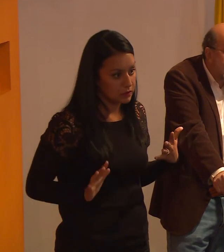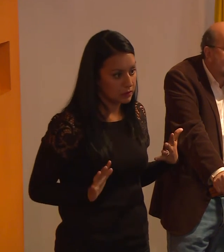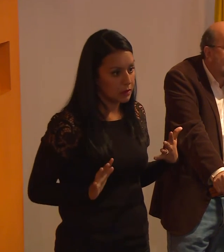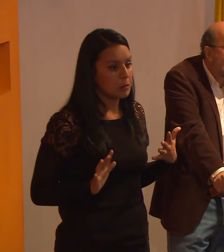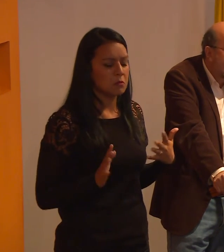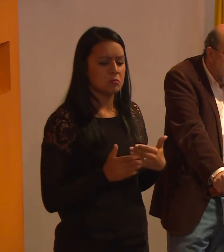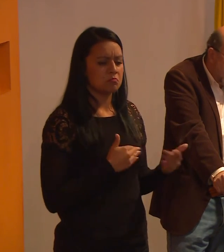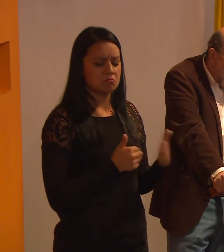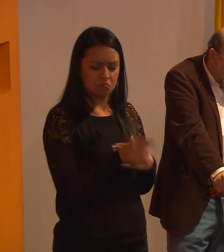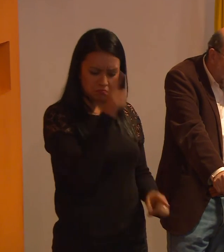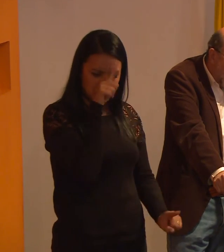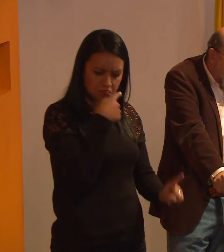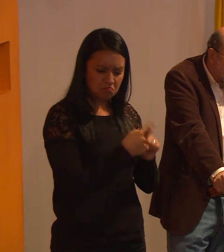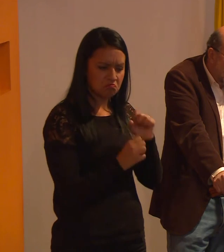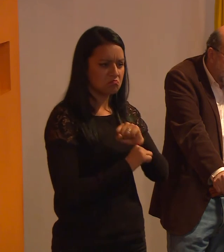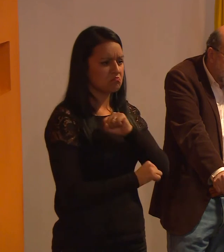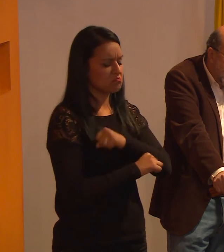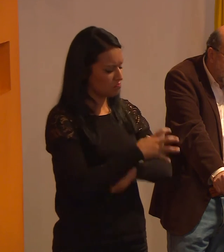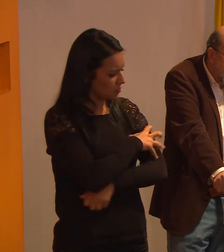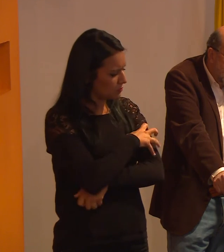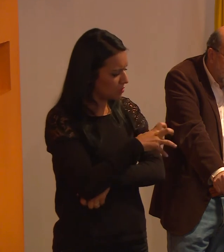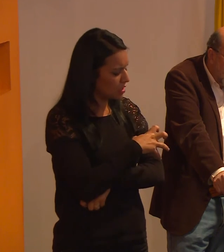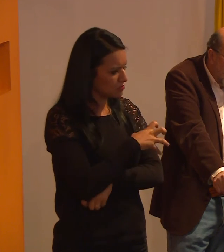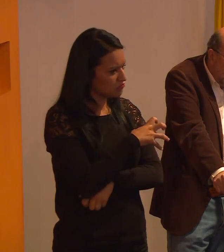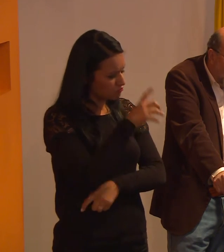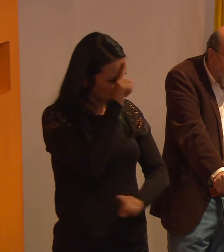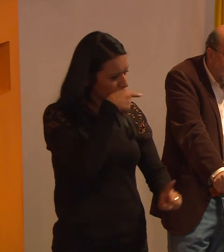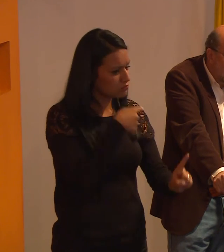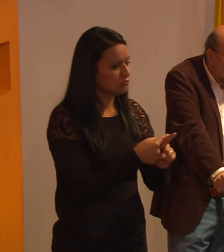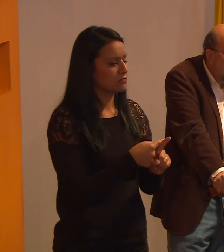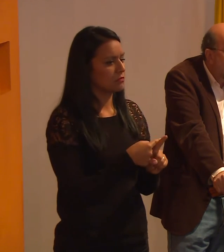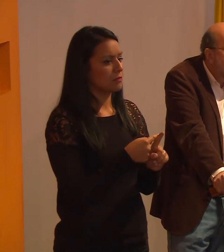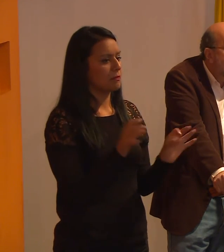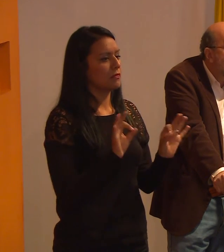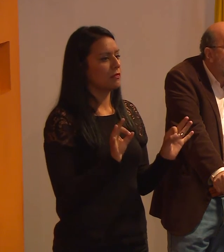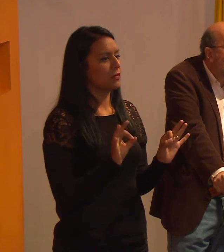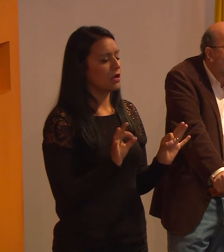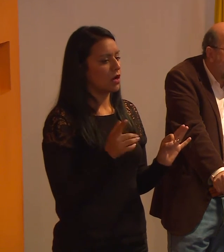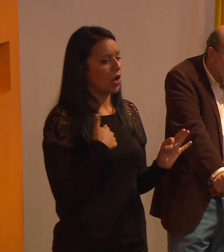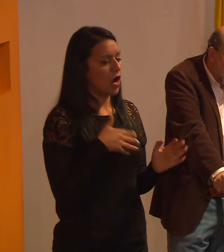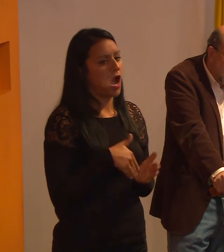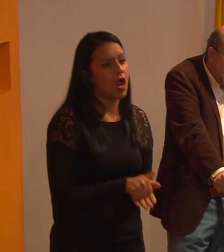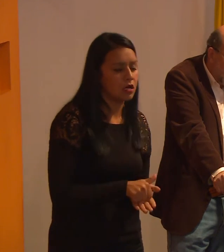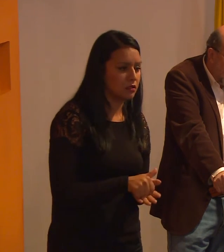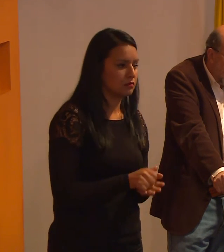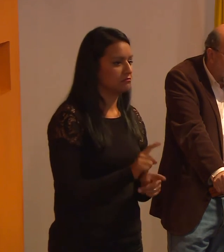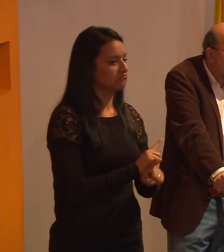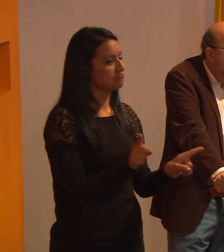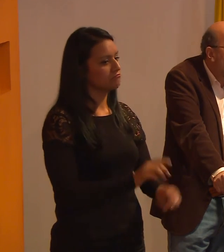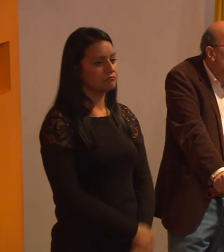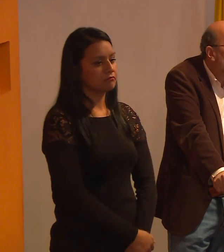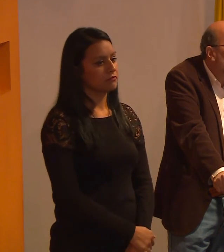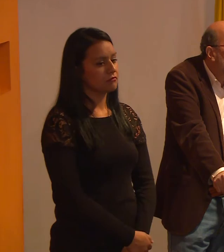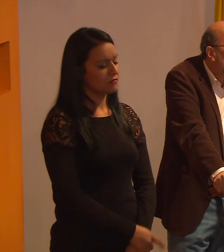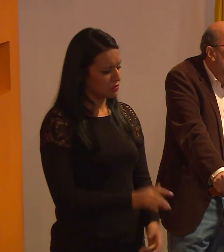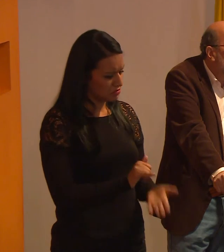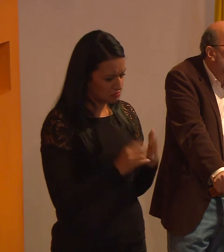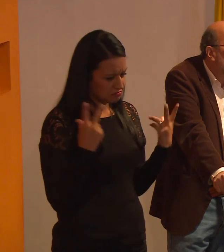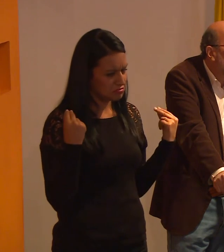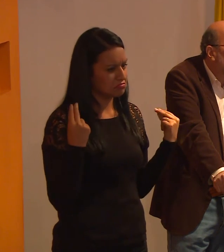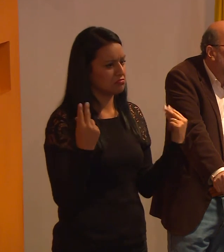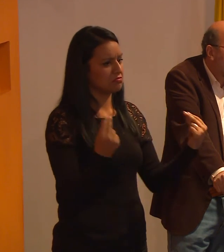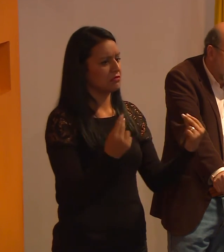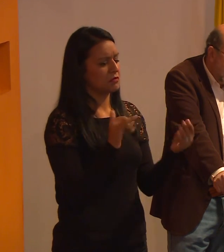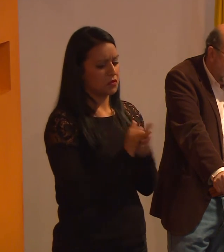la fuerza y el coraje suficientes para no doblegarnos. Elogiemos